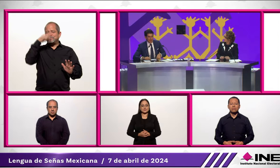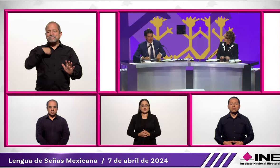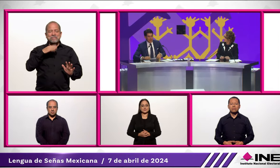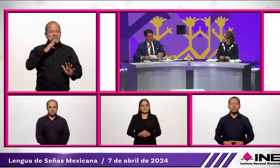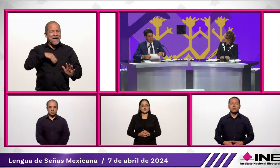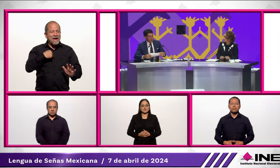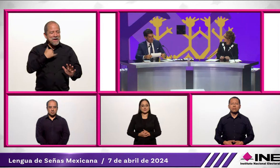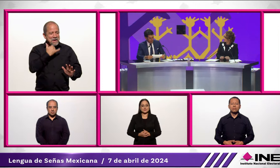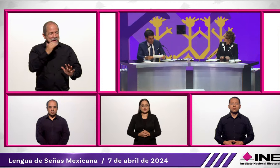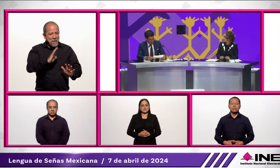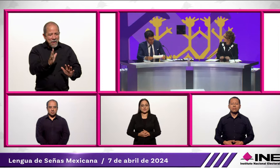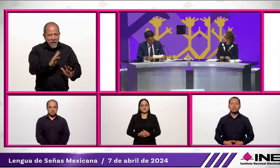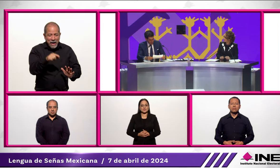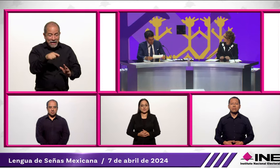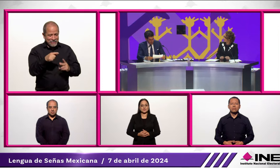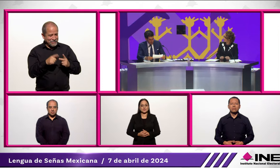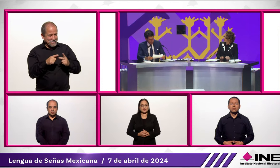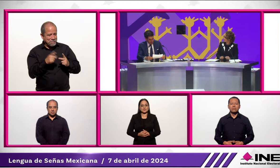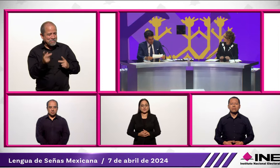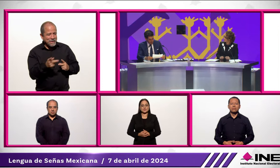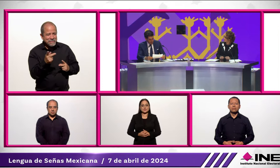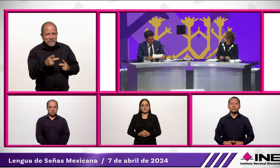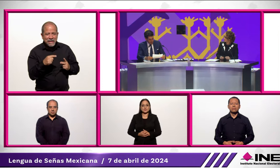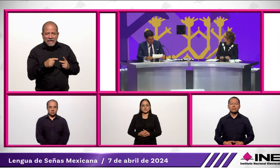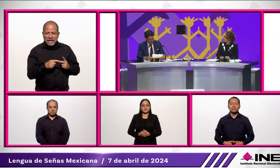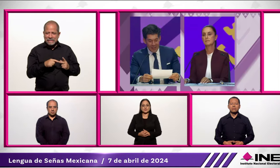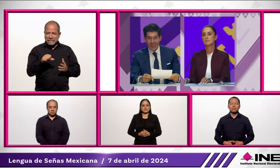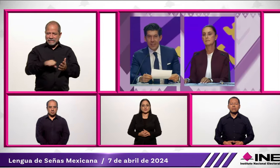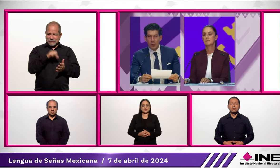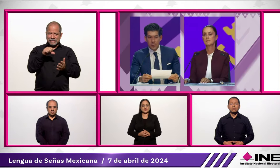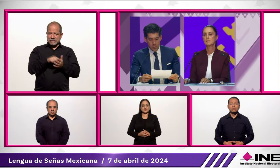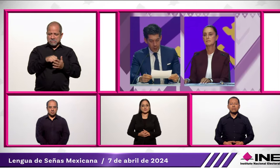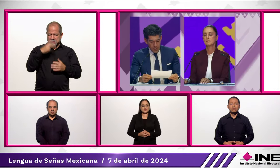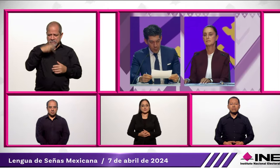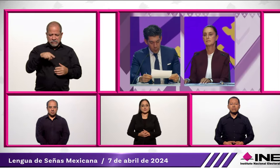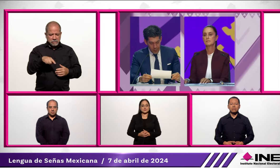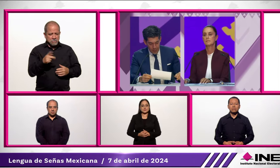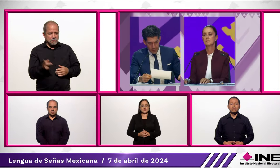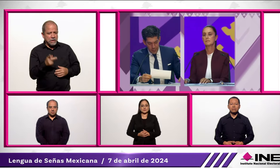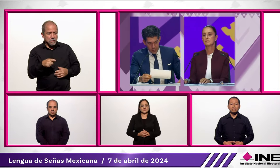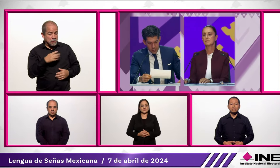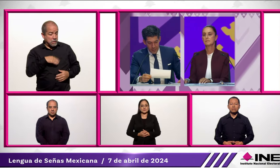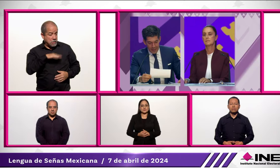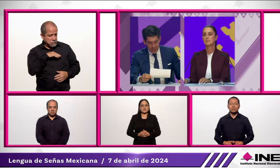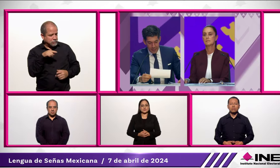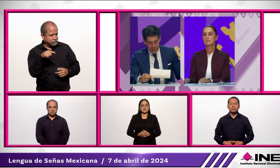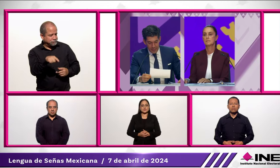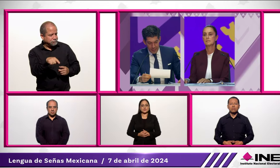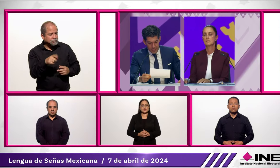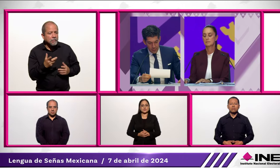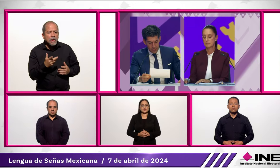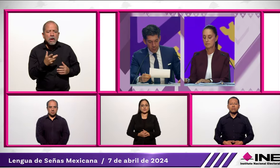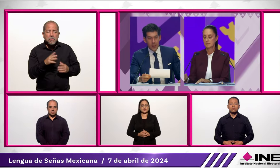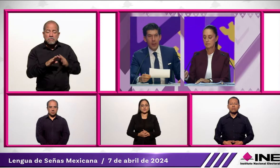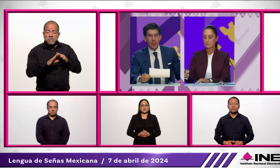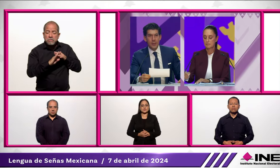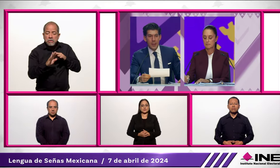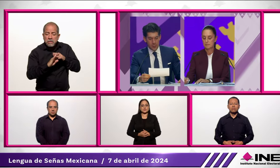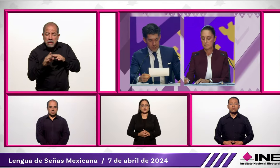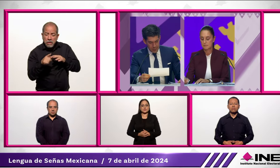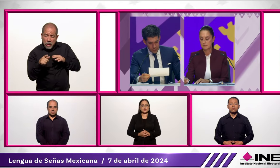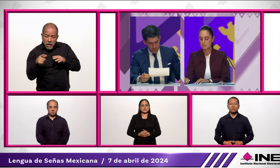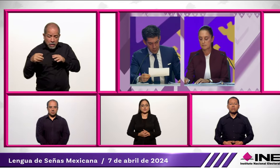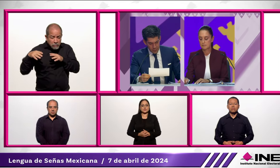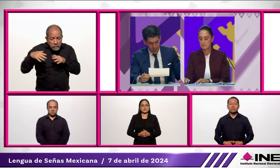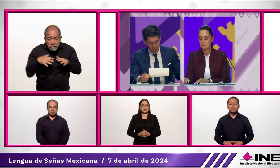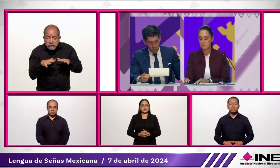pregunta, vamos con la pregunta del centro del país, candidata Claudia Sheinbaum, ante la situación vulnerable de los migrantes en tránsito por México hacia